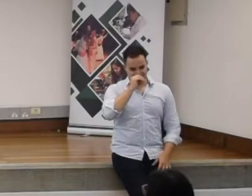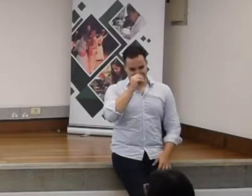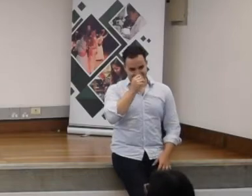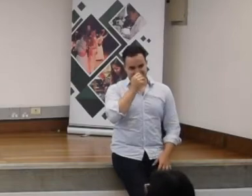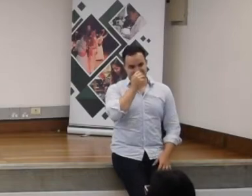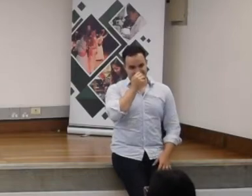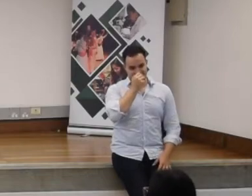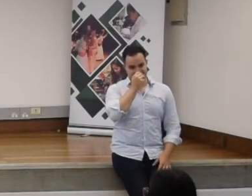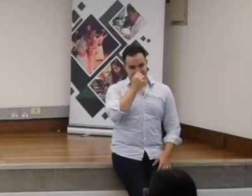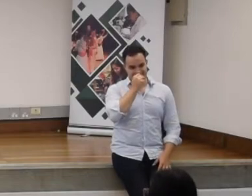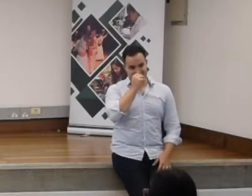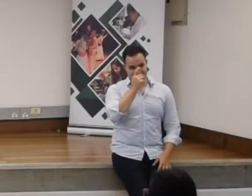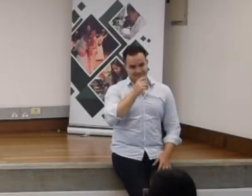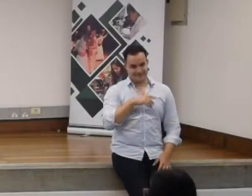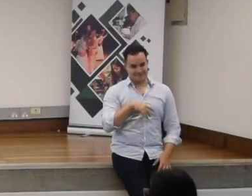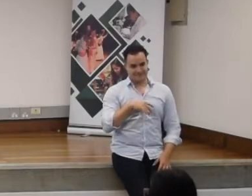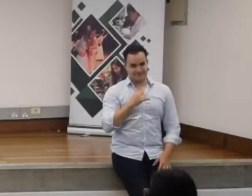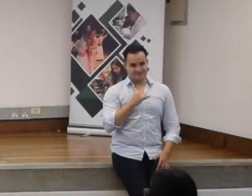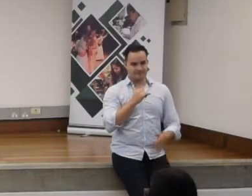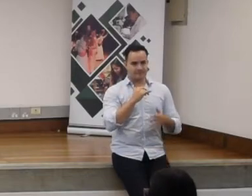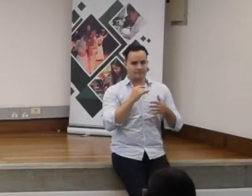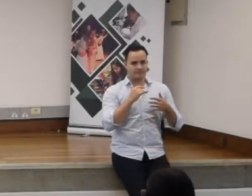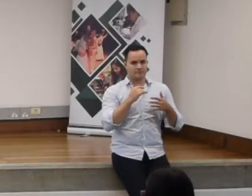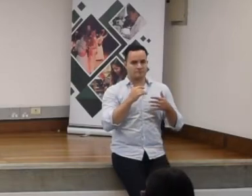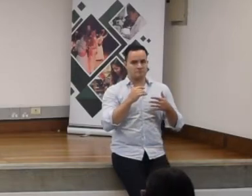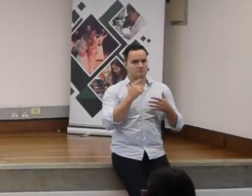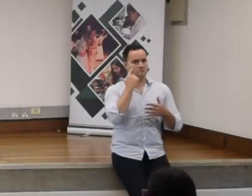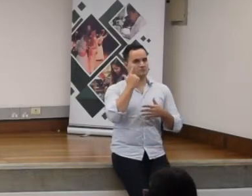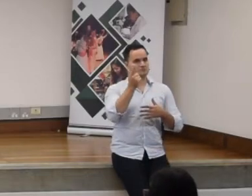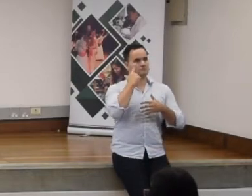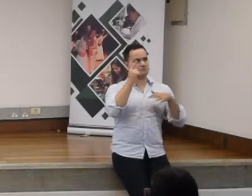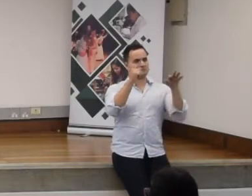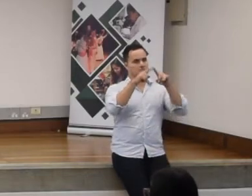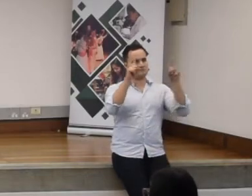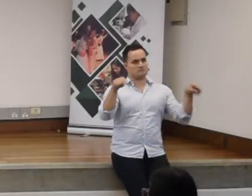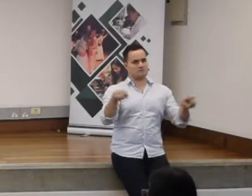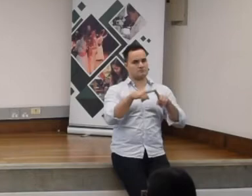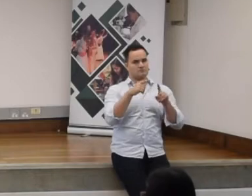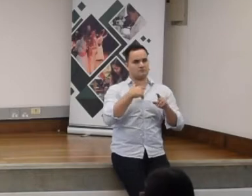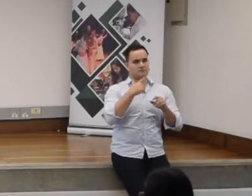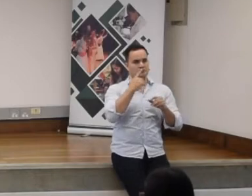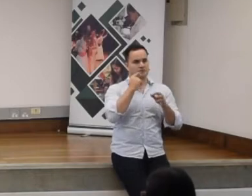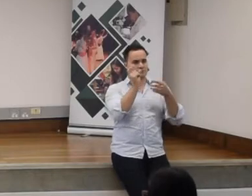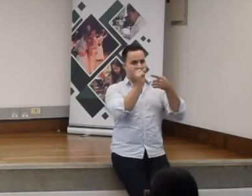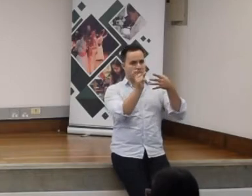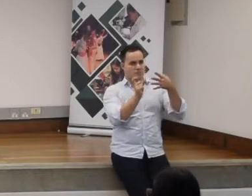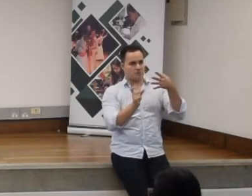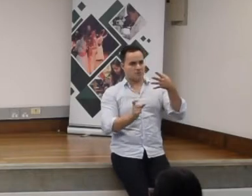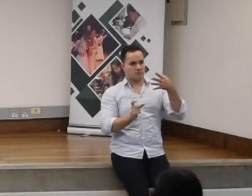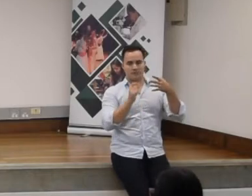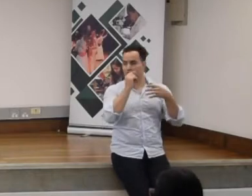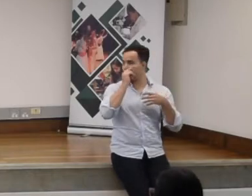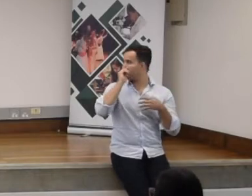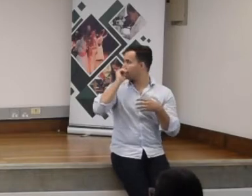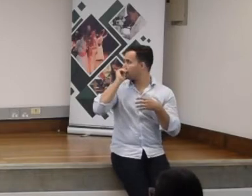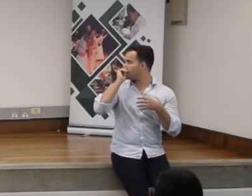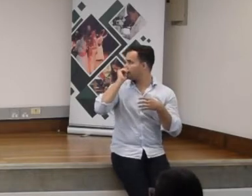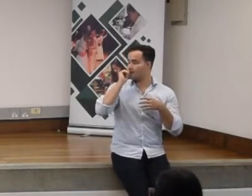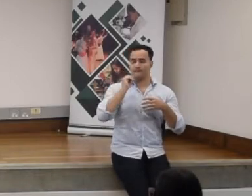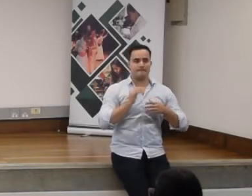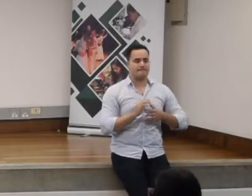de profundidad que está representado por unos recuadros unidos por una serie de vectores,